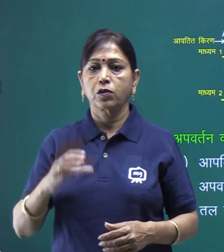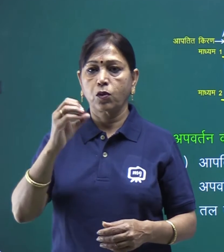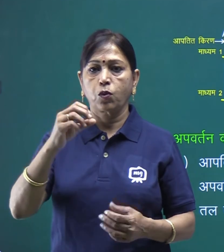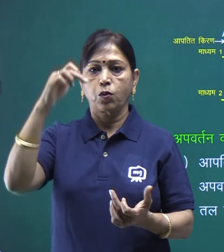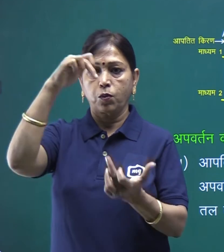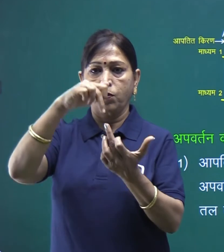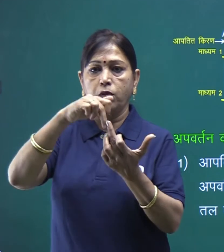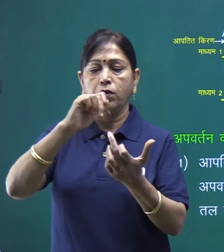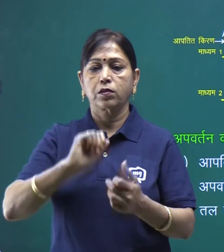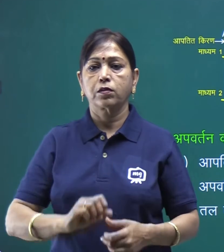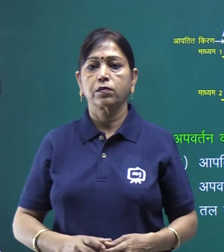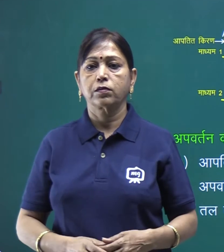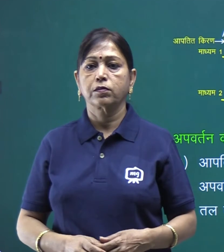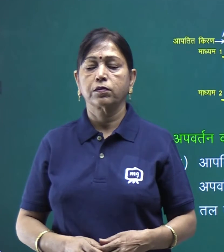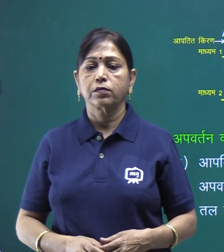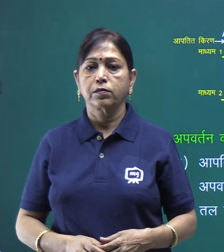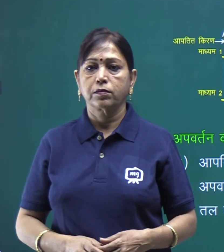अपवर्तन केंद्र।